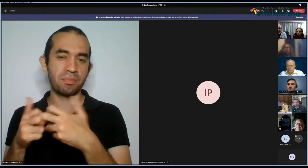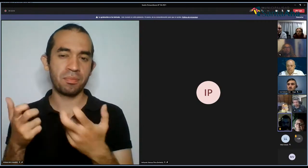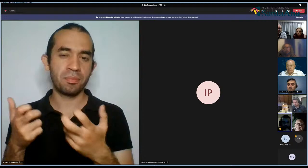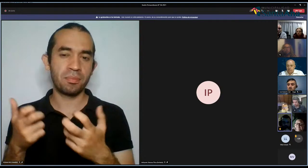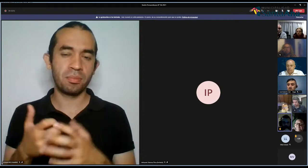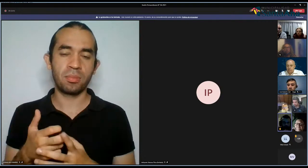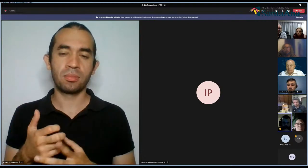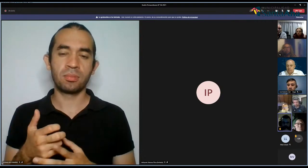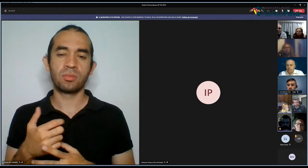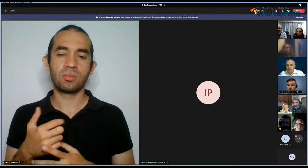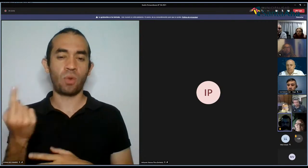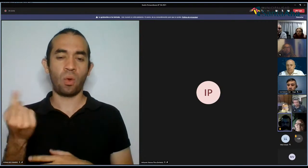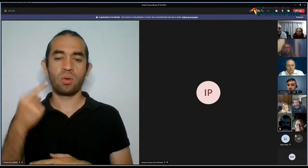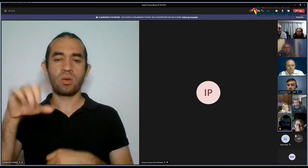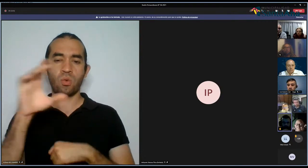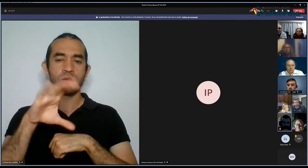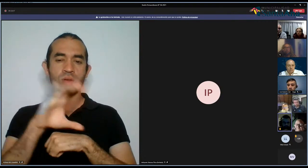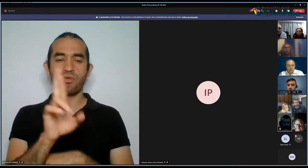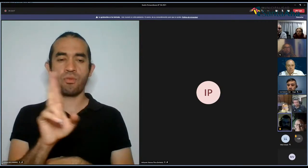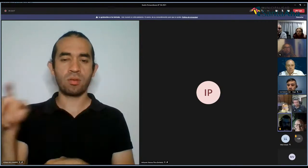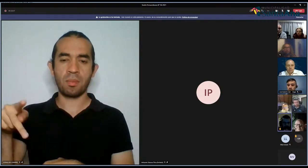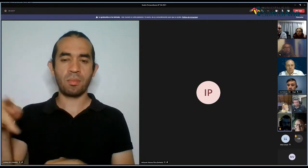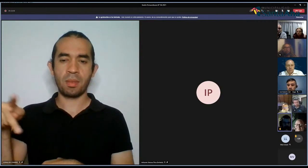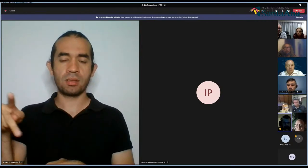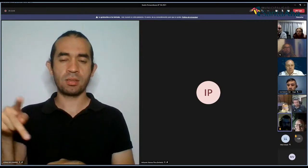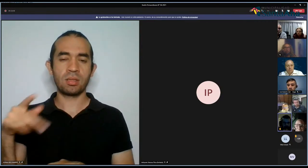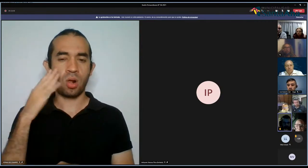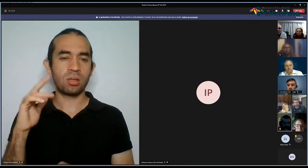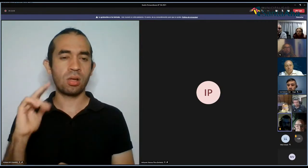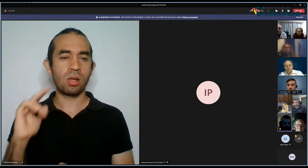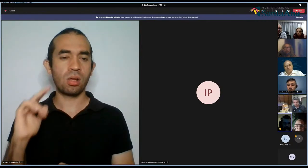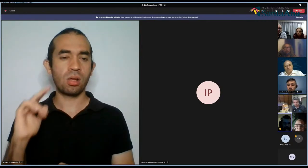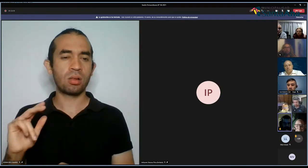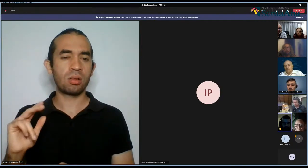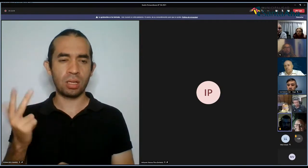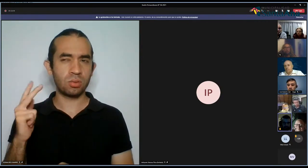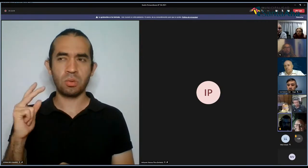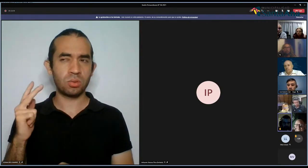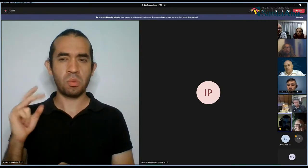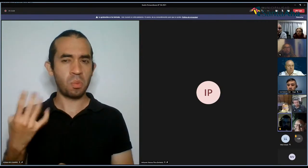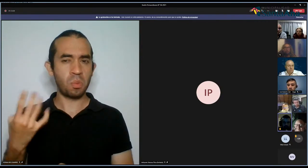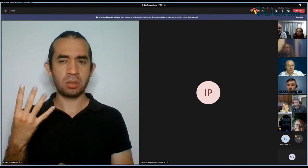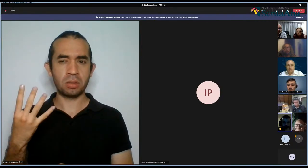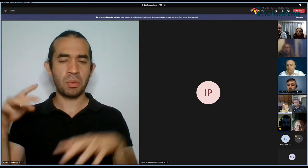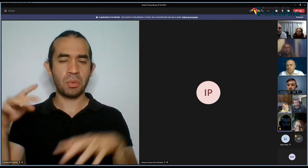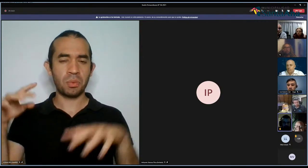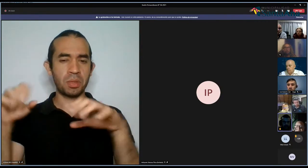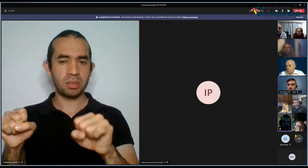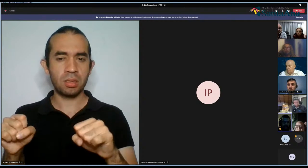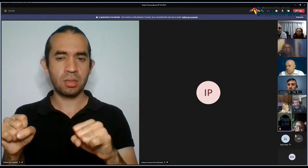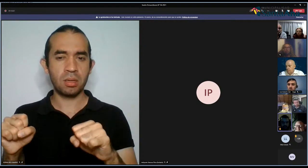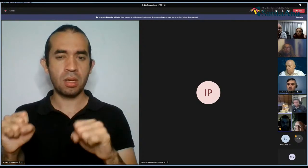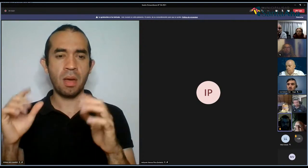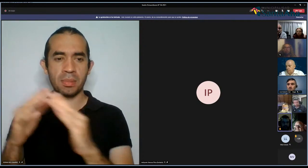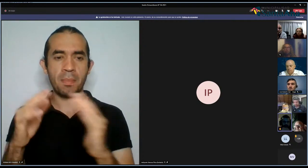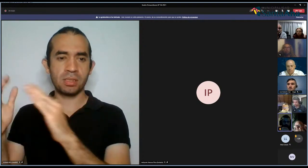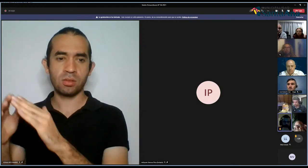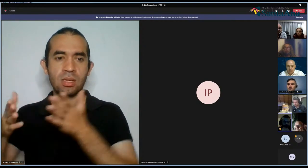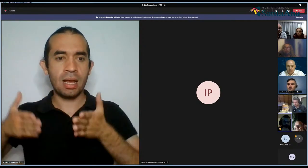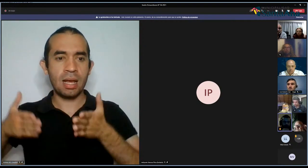consejo de robert tenía patricia no sé si son los terceros o los cuartos la cuarta audiencia que se le da a vecinos de macho madrigal